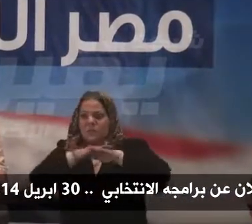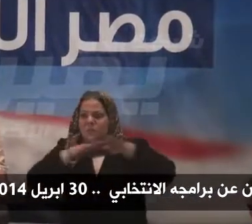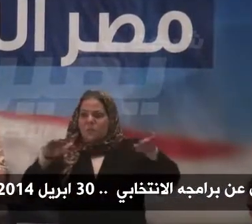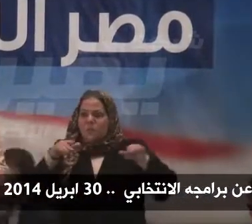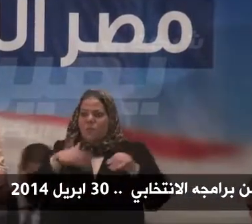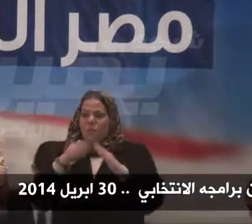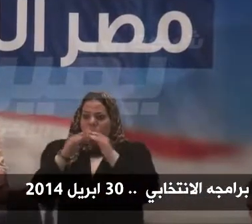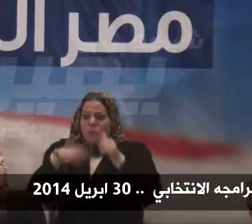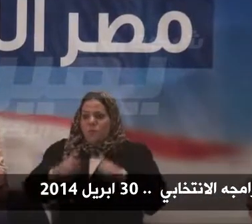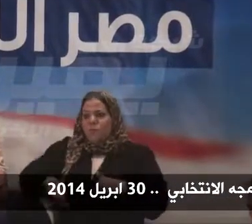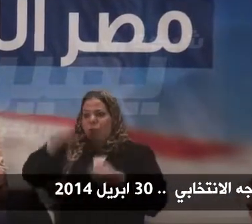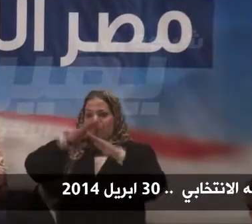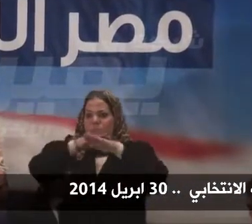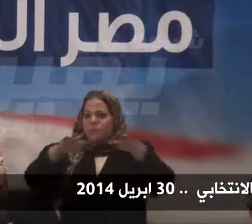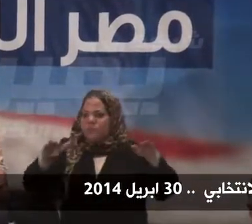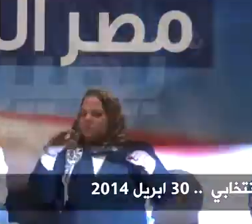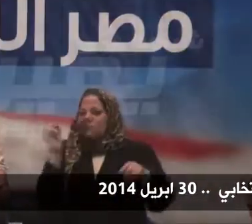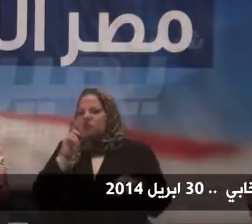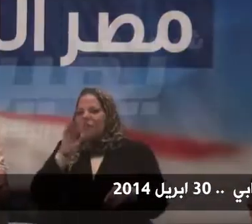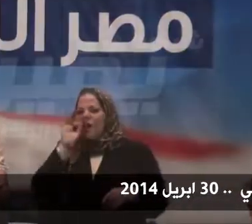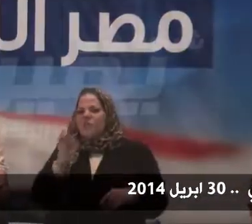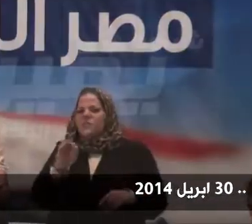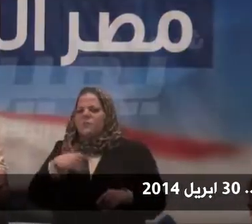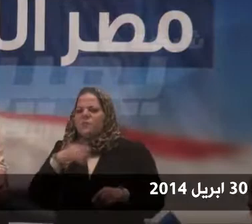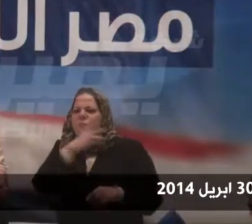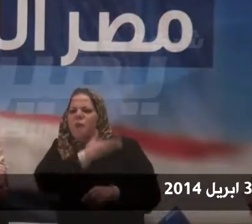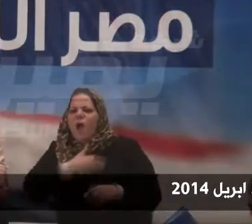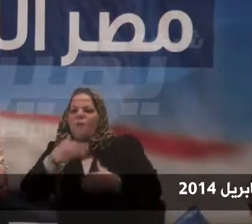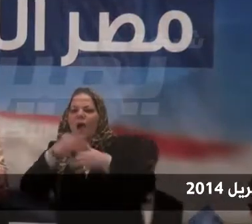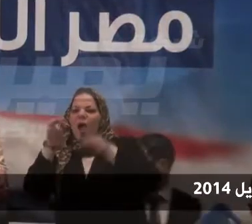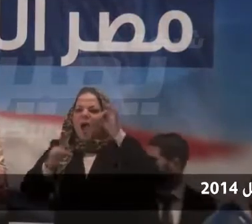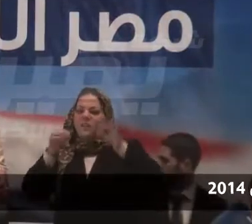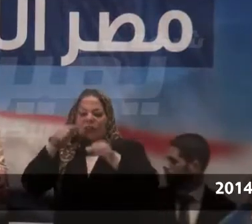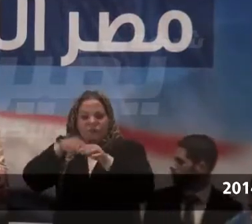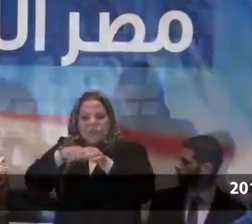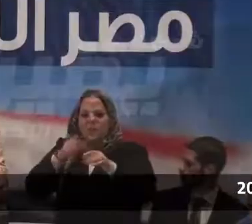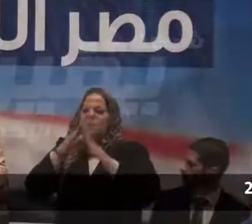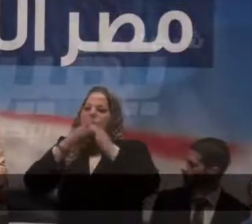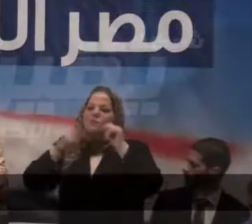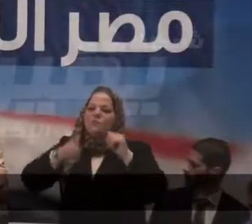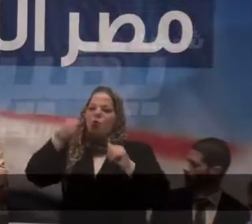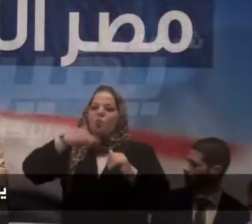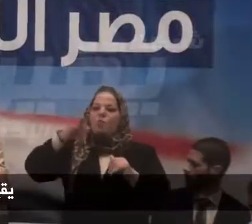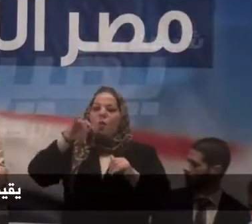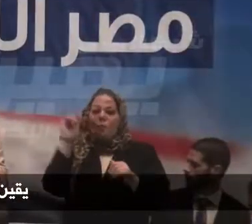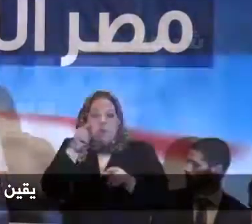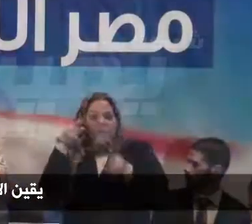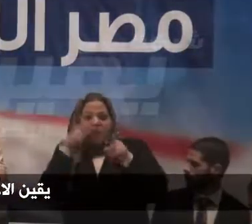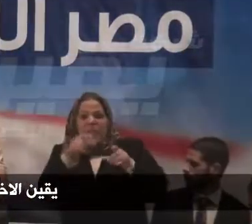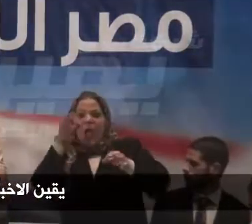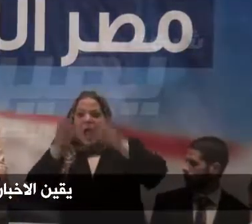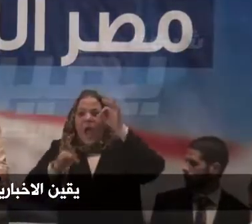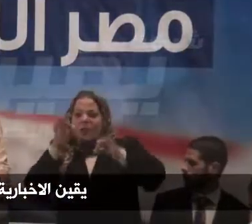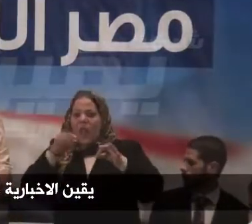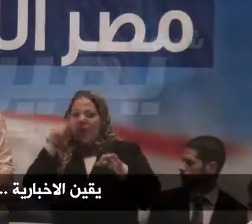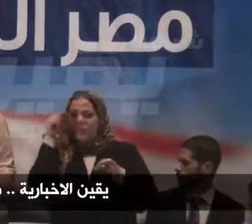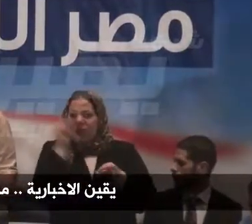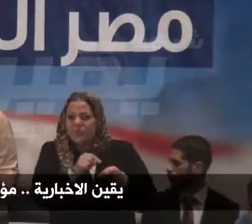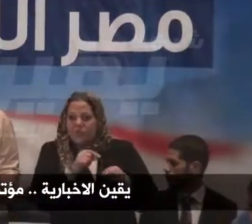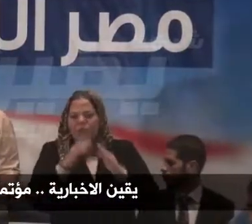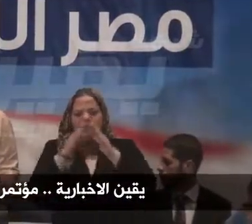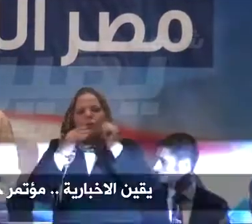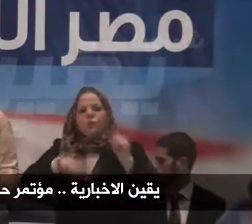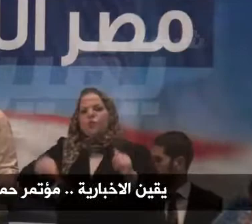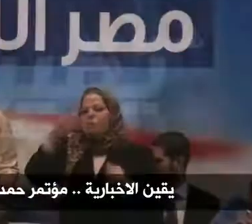المجتمع إلا بالقصاص العادل. عندما تكون هناك عدالة يجب أن تكون على